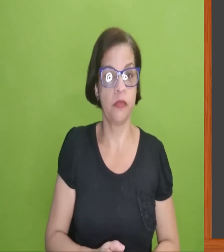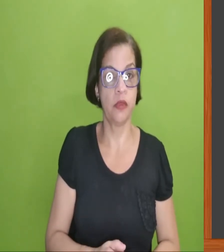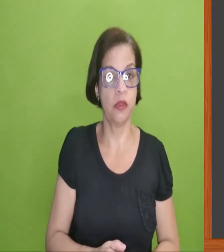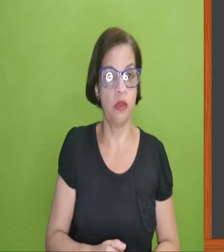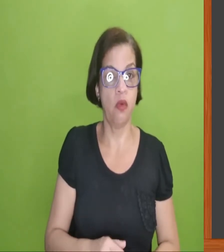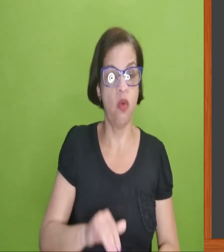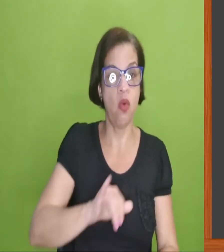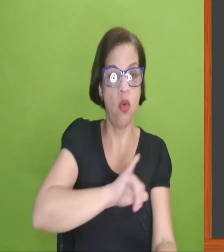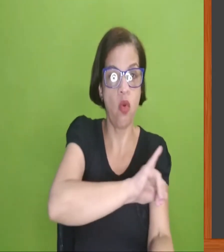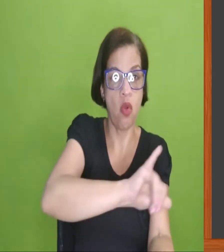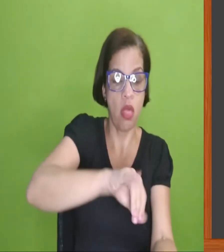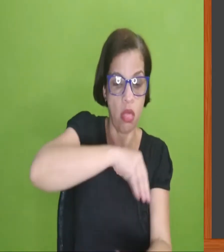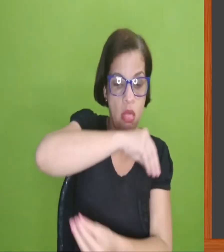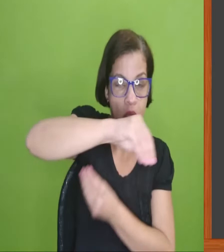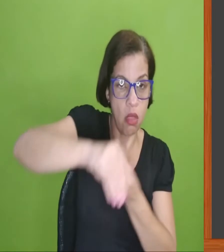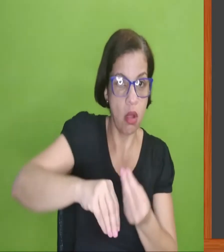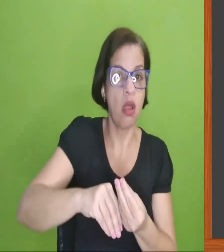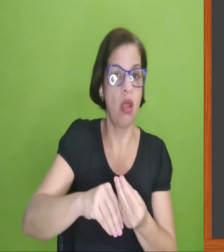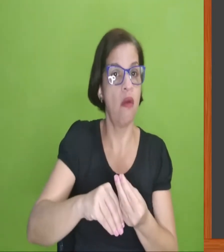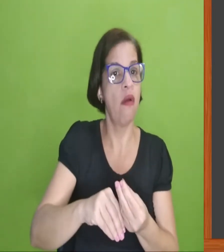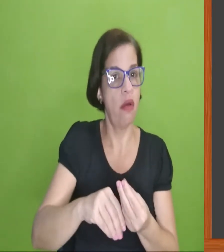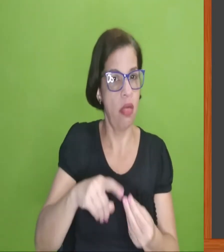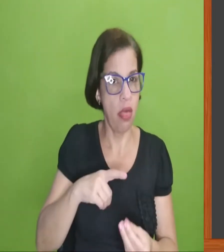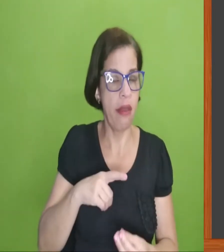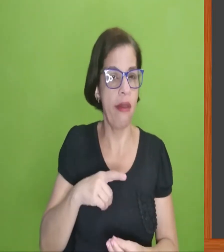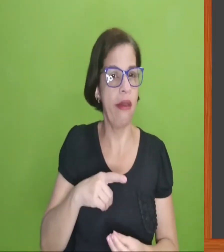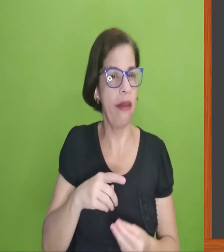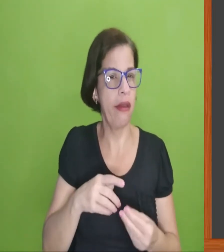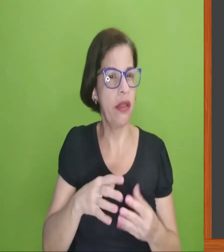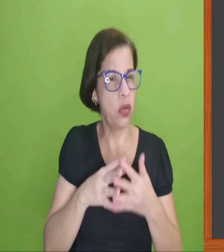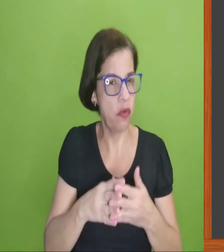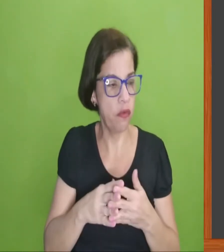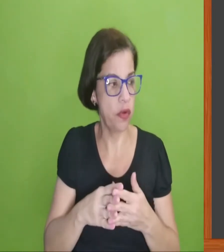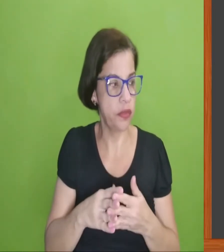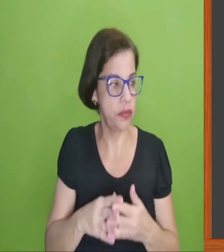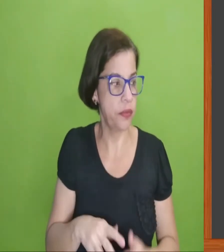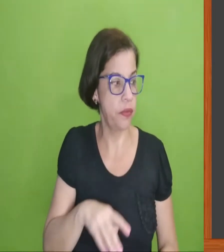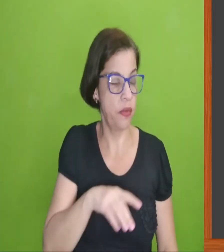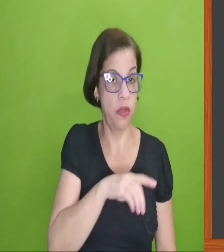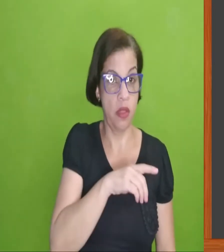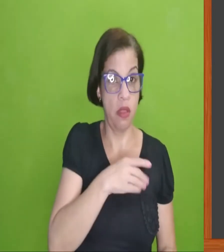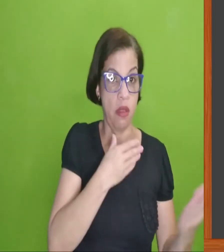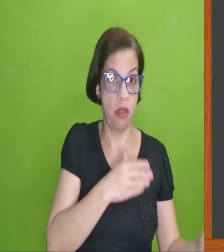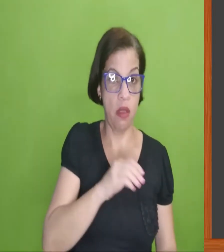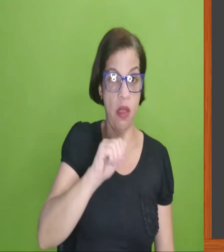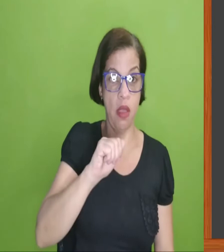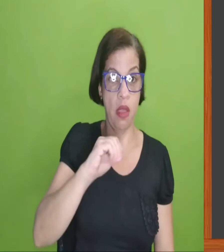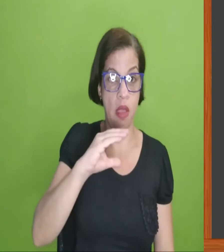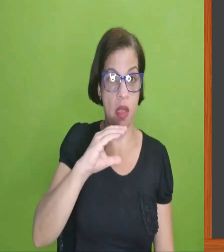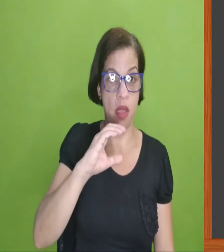biossíntese do colesterol é um processo bastante complexo. A acetilcoenzima A dá origem